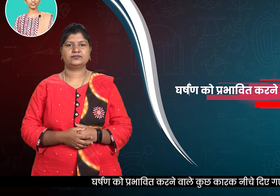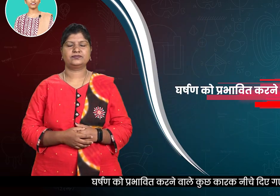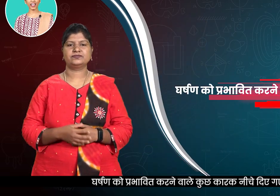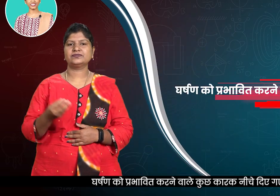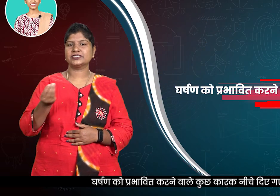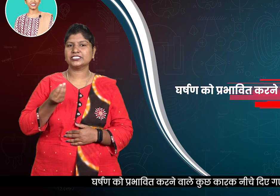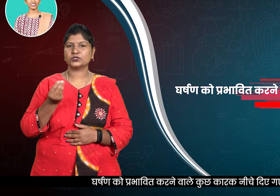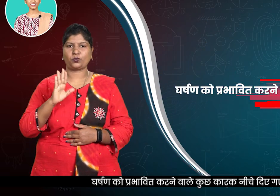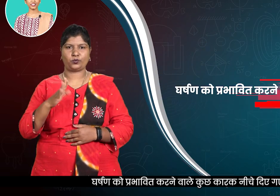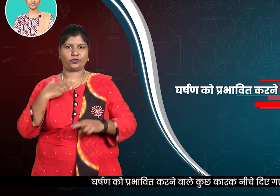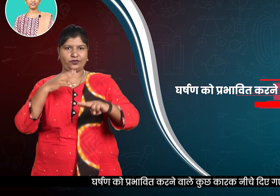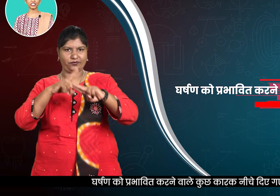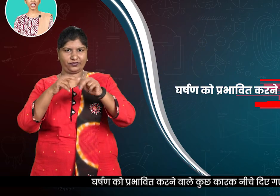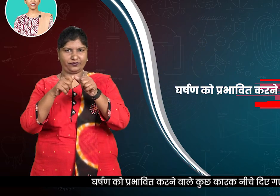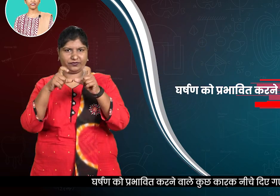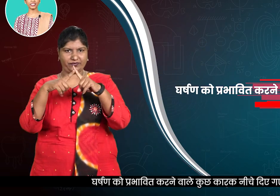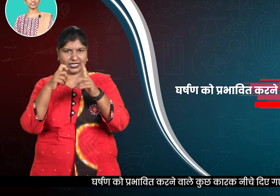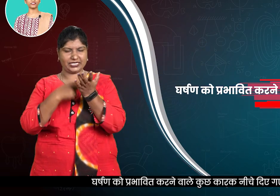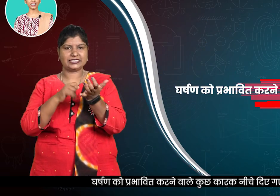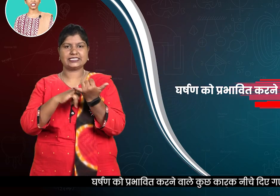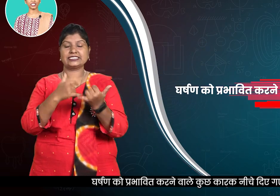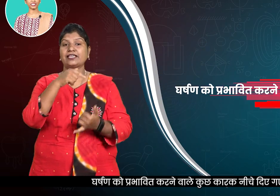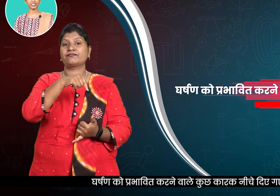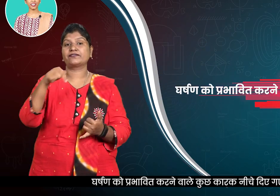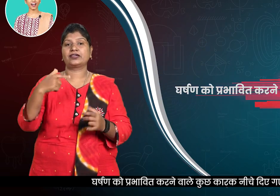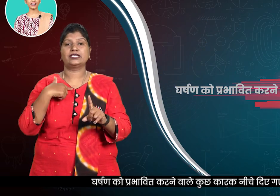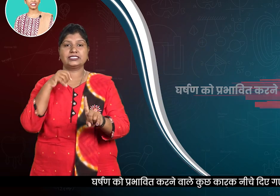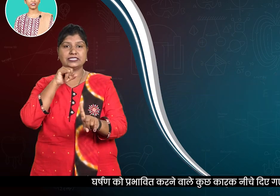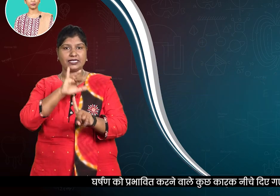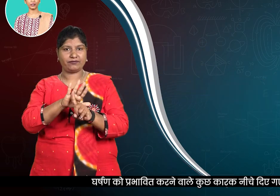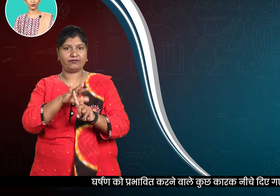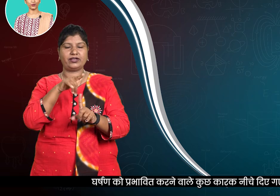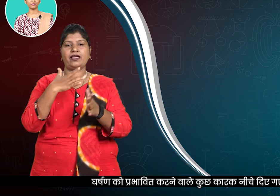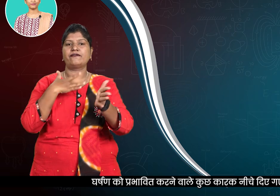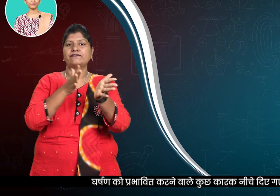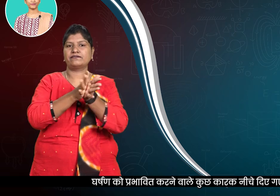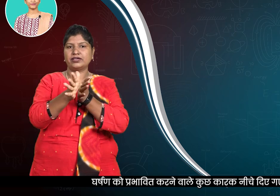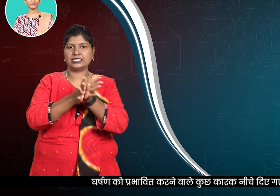घर्शन को प्रभावित करने वाले कुछ कारक नीचे दिये गए है